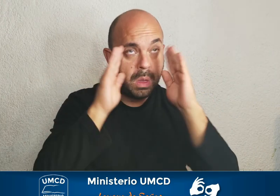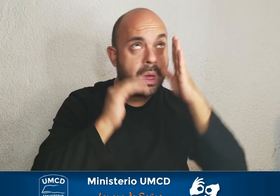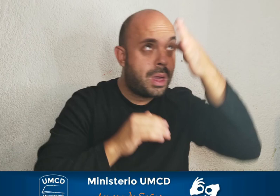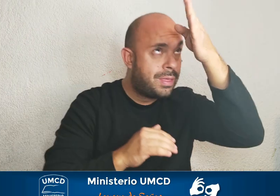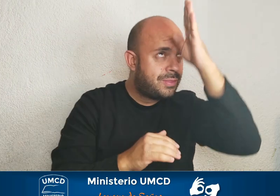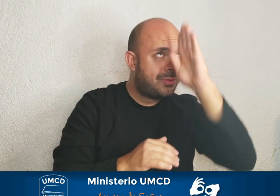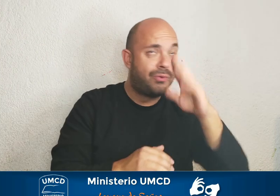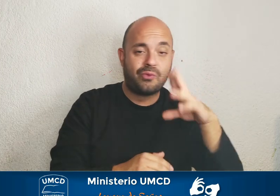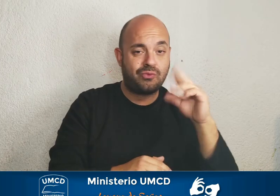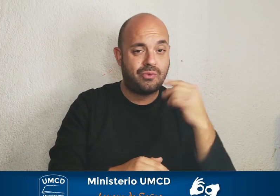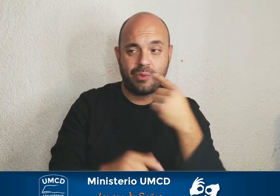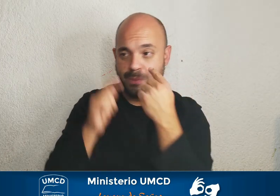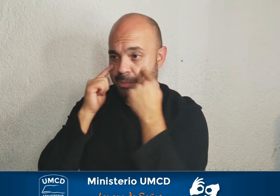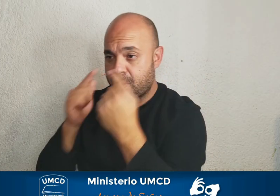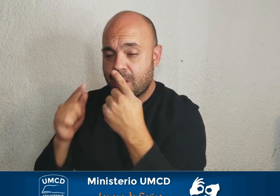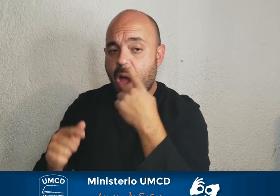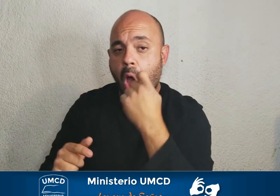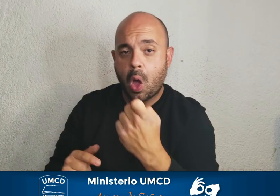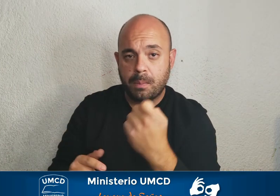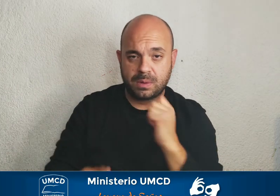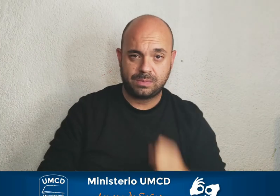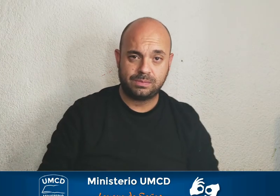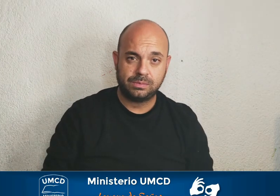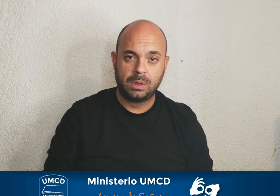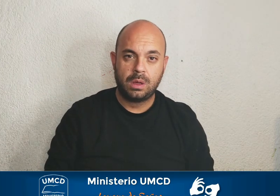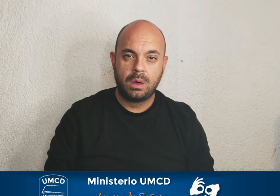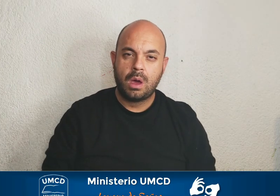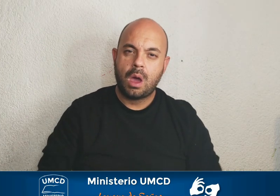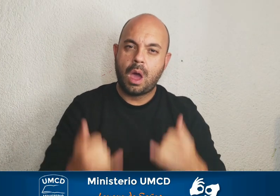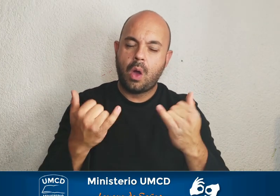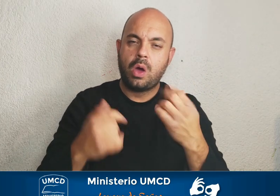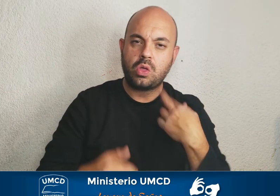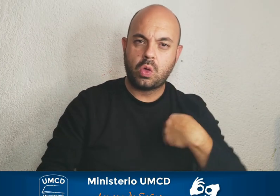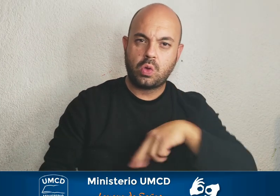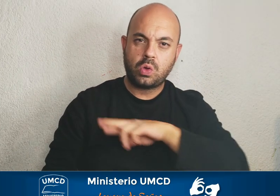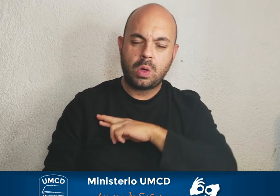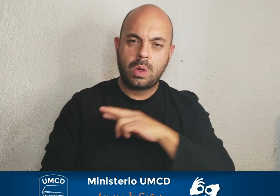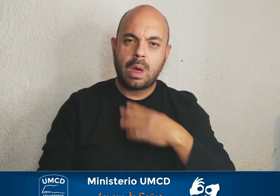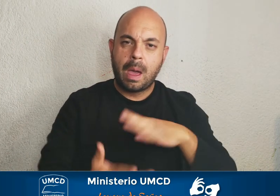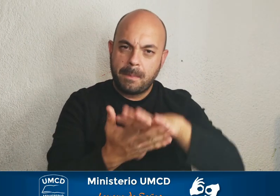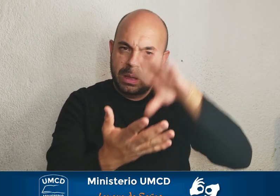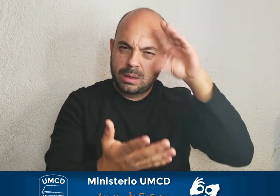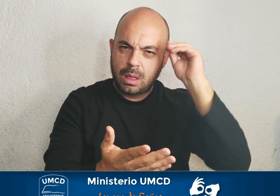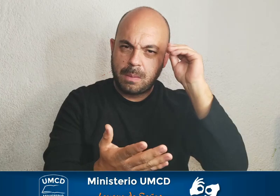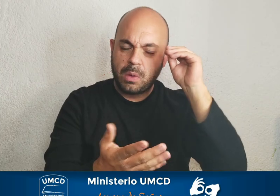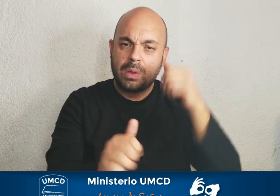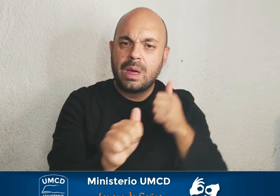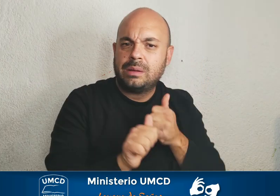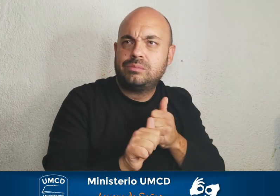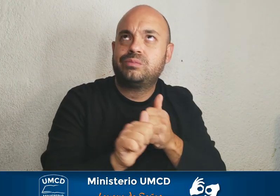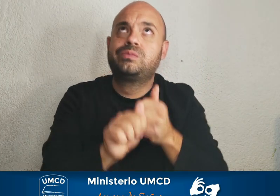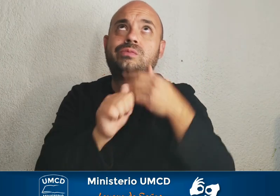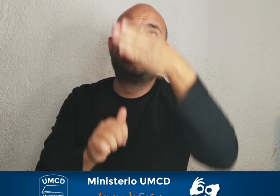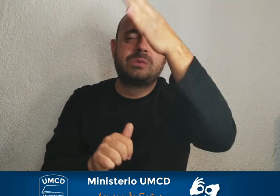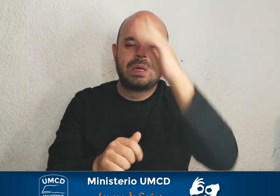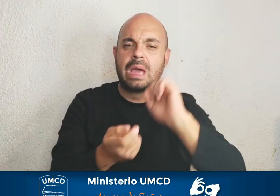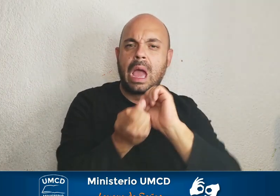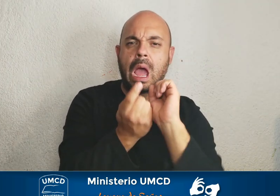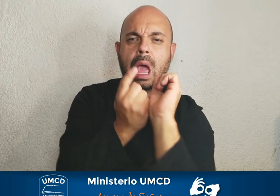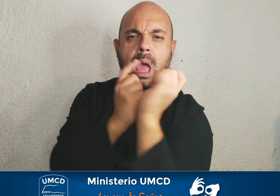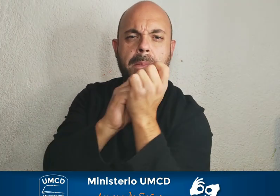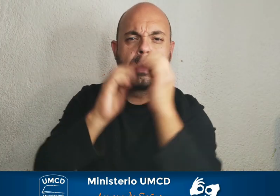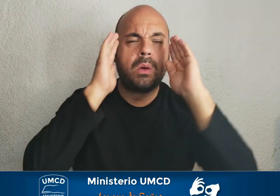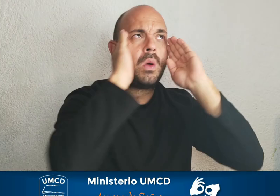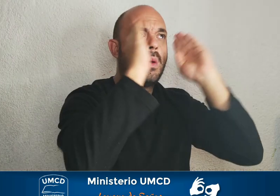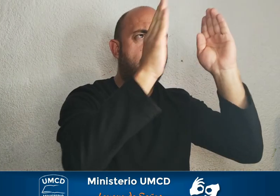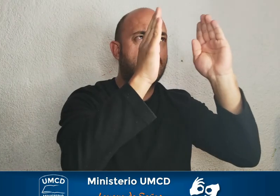y deja de mirar como hombre. Para que usted y yo podamos seguir al Señor, tenemos que aprender a cambiar nuestra